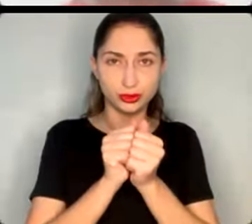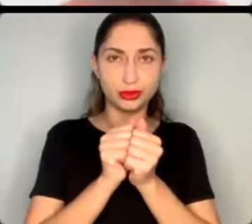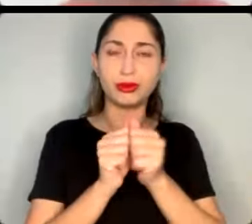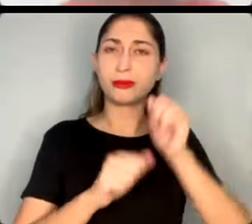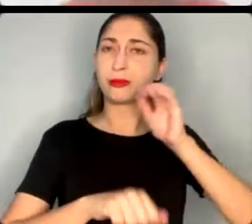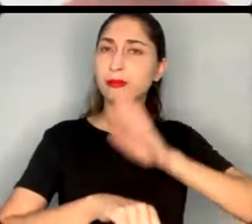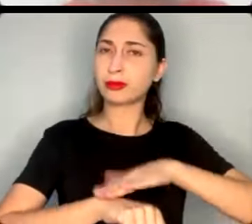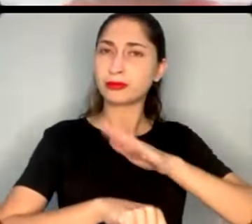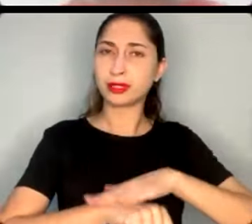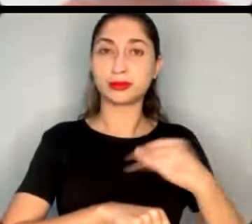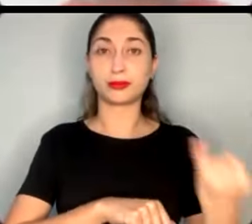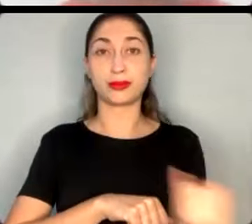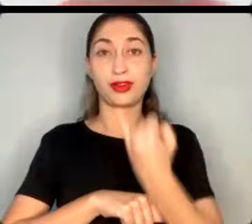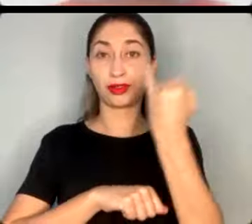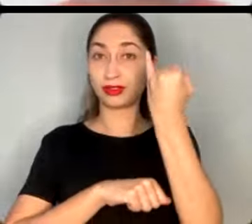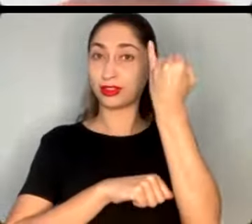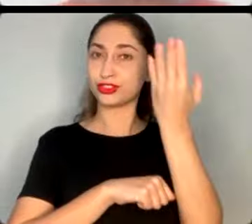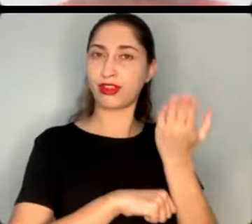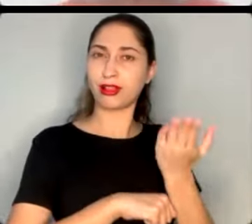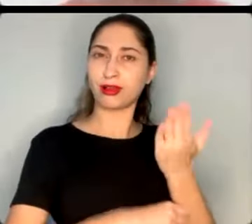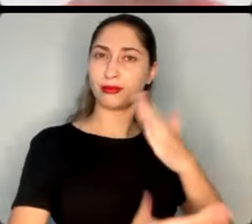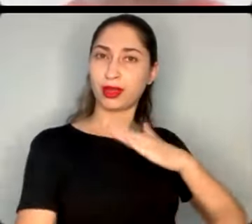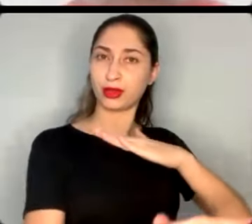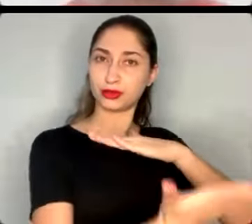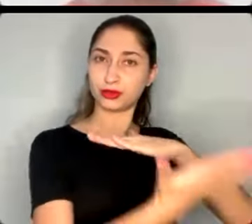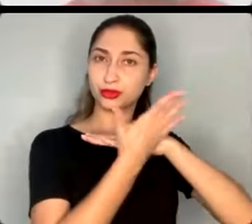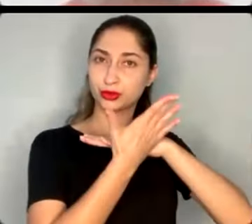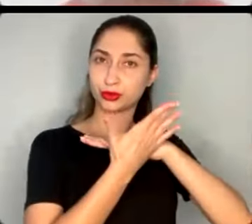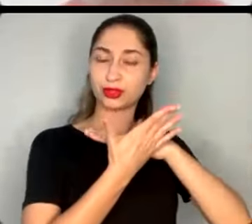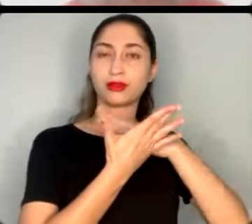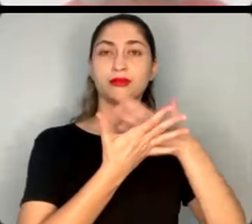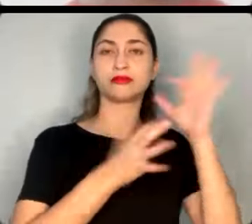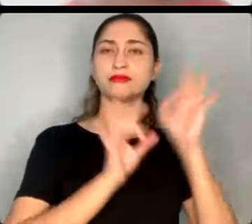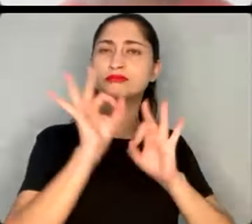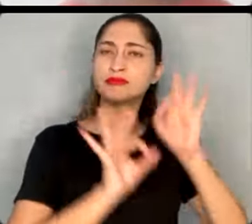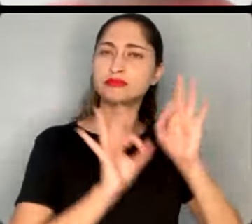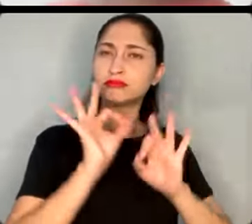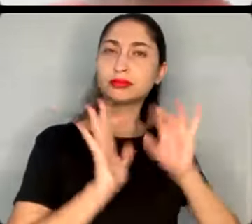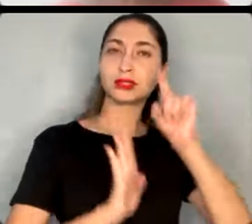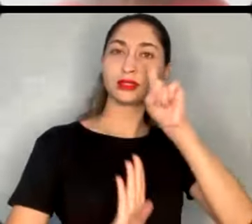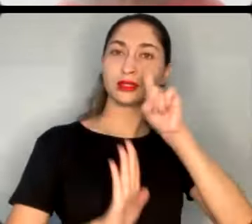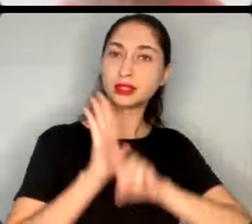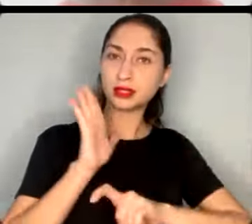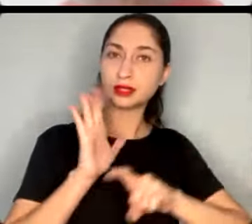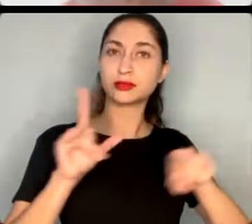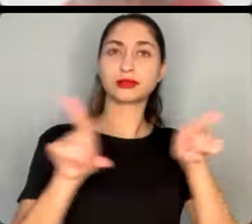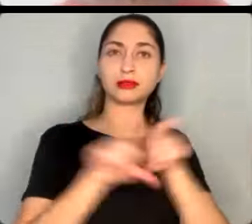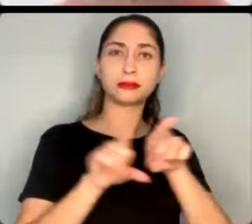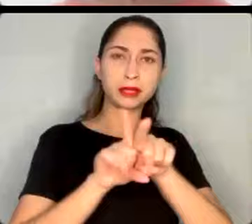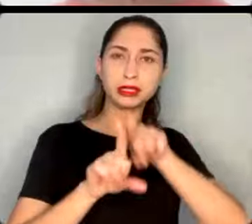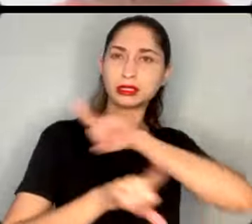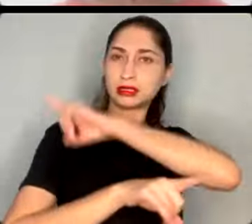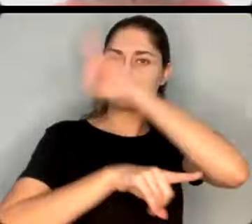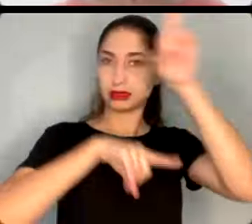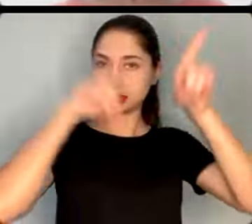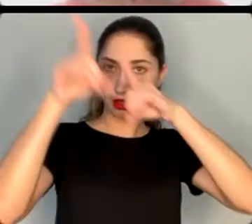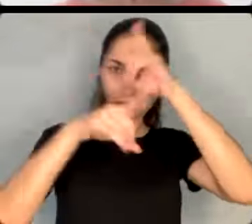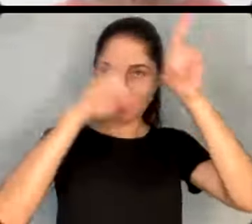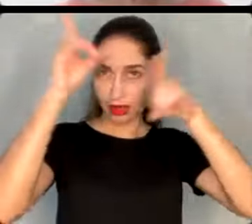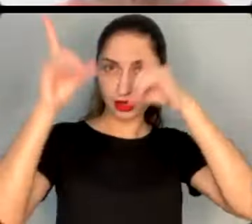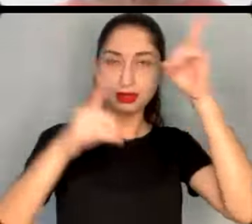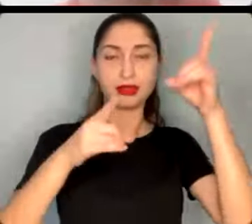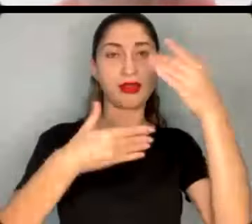importante em que ela ajudou a dar um corpo no texto e trouxe muitas ideias, e sou